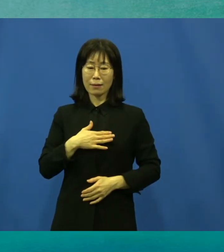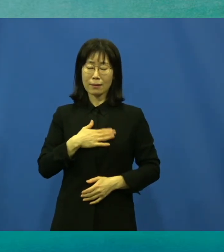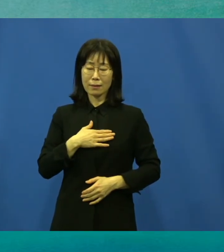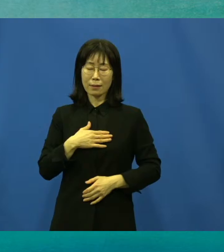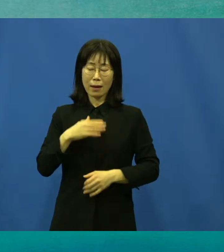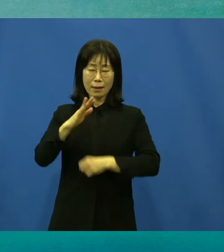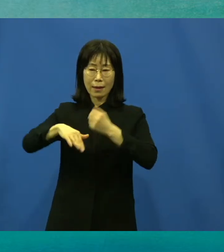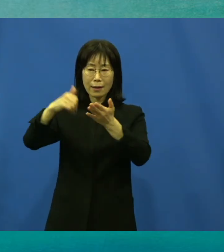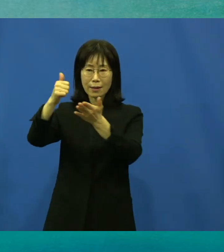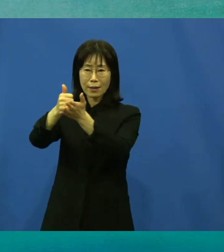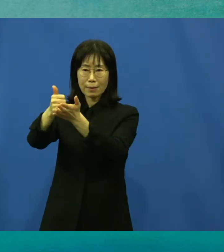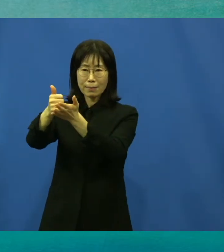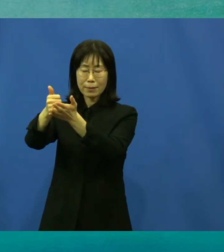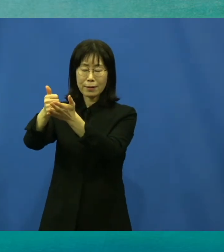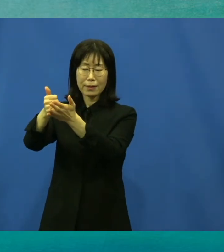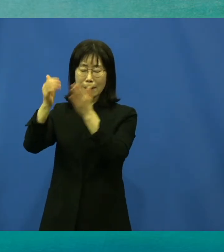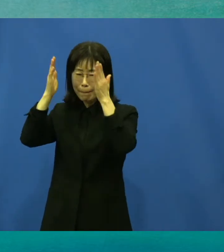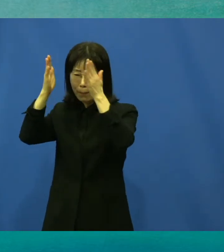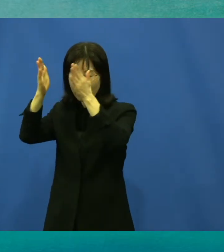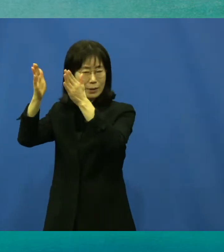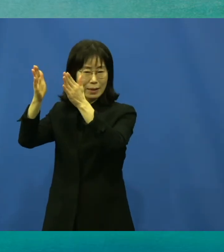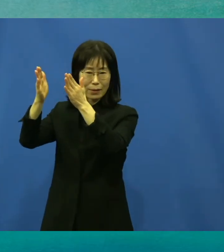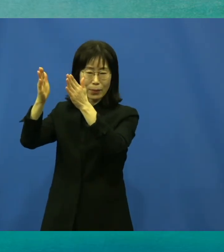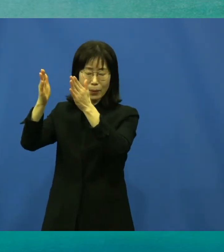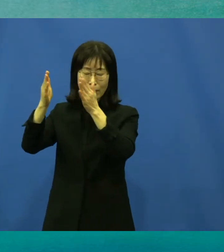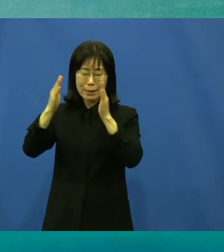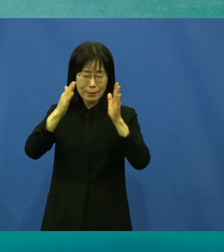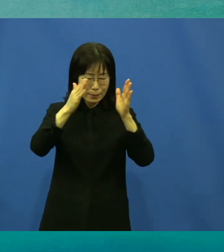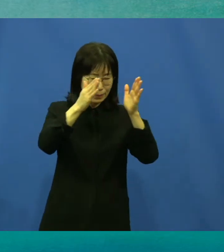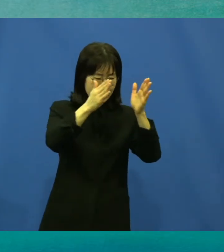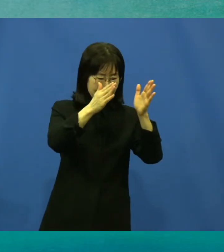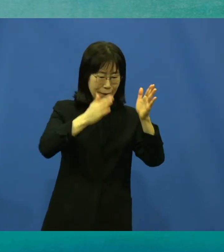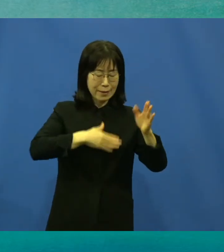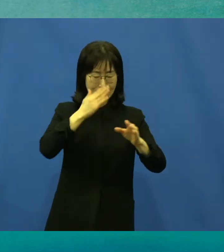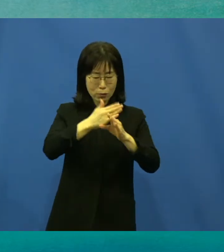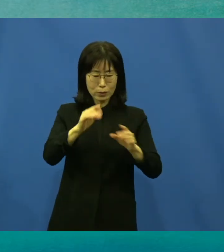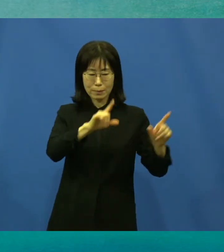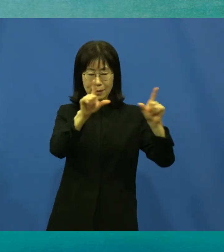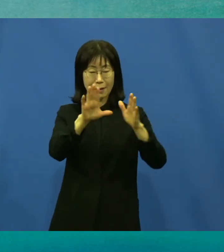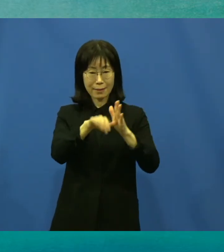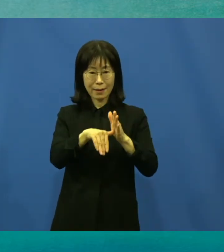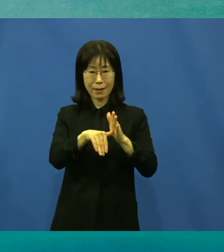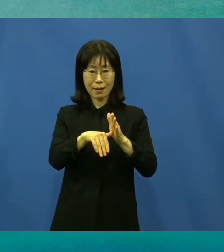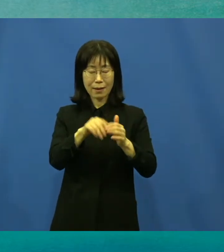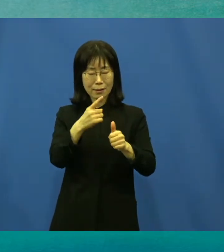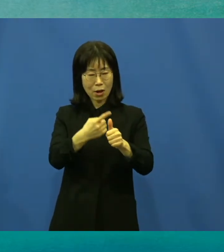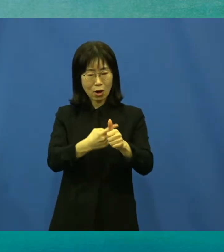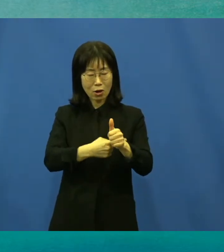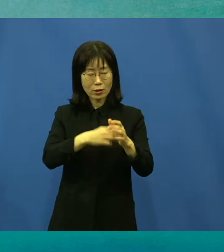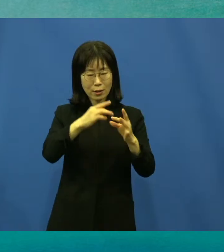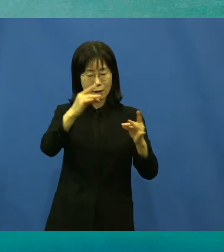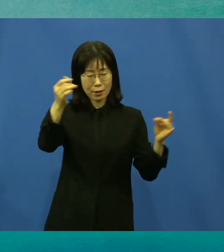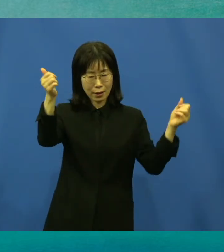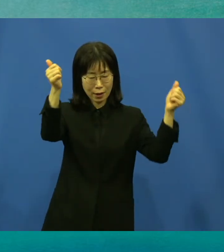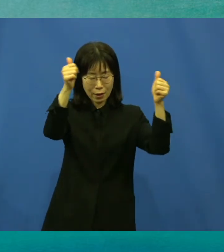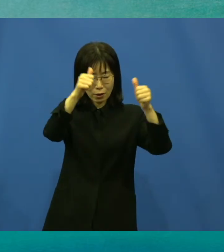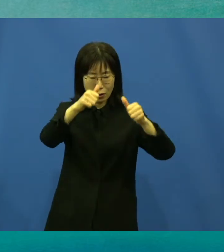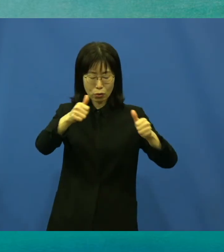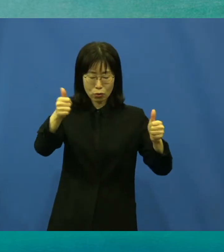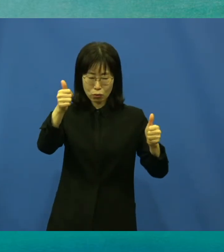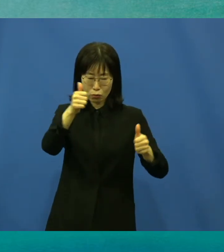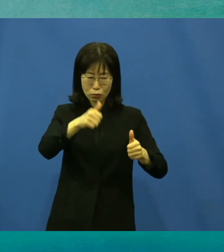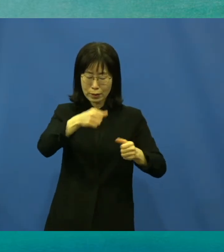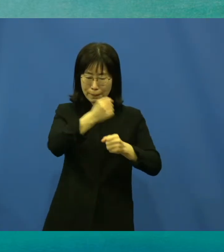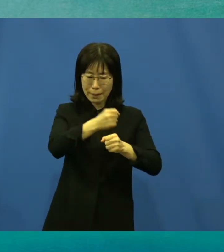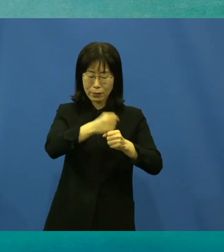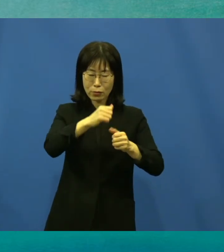우리 자신의 만족에 몰두하는 순간 우상 숭배에 걸려듭니다. 우리가 가장 손쉽게 빠지는